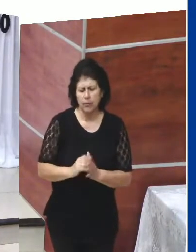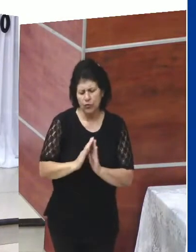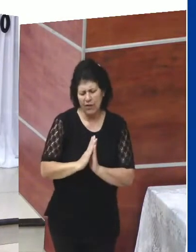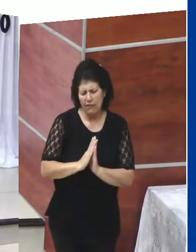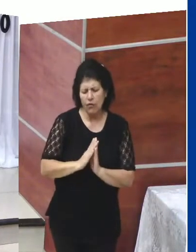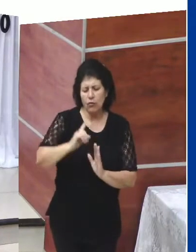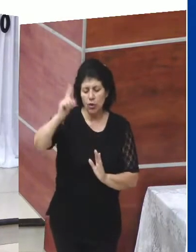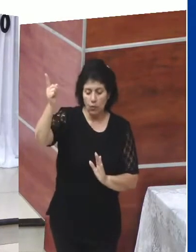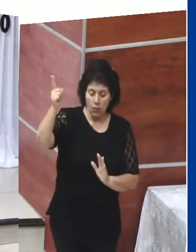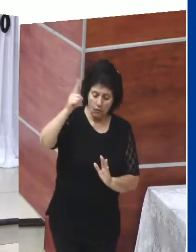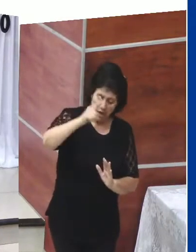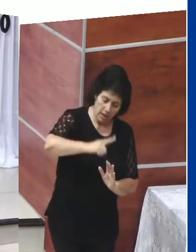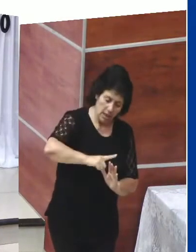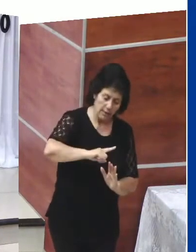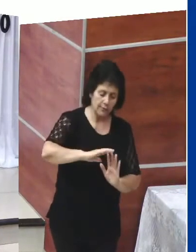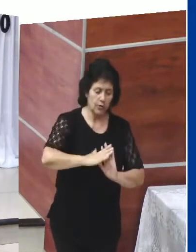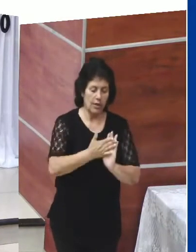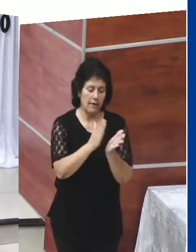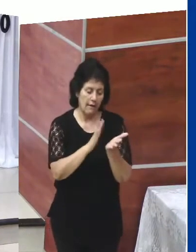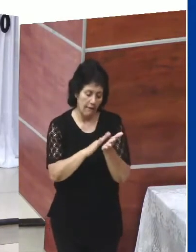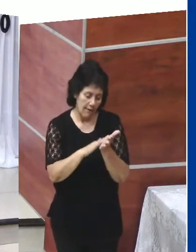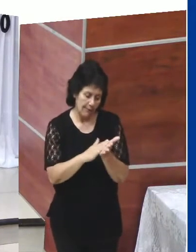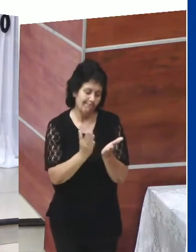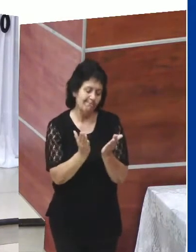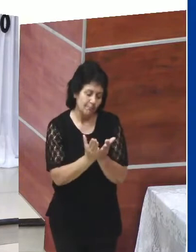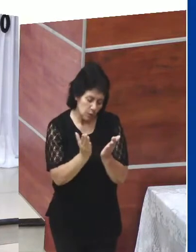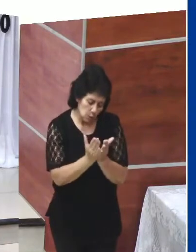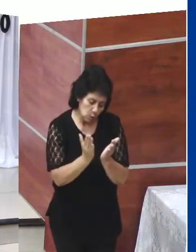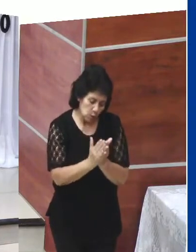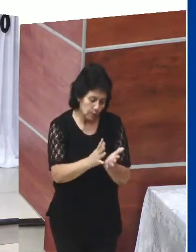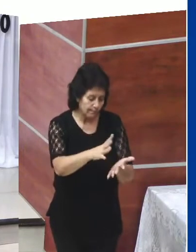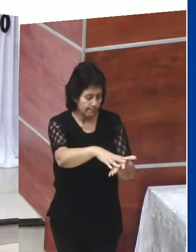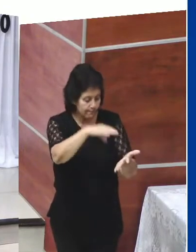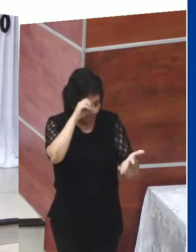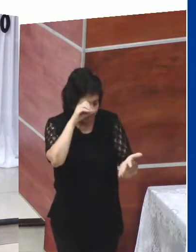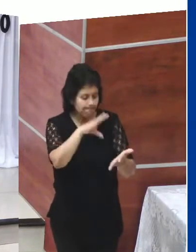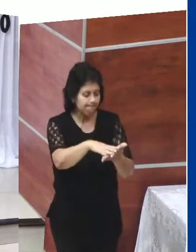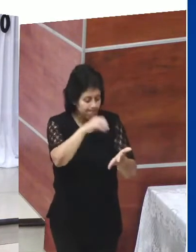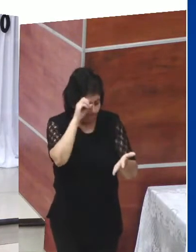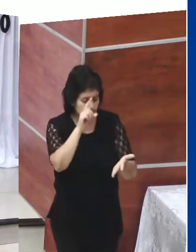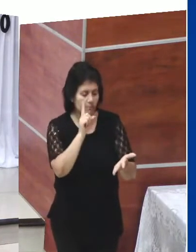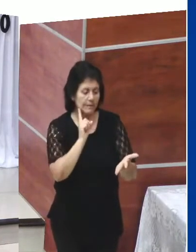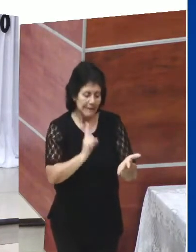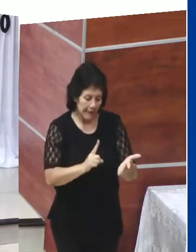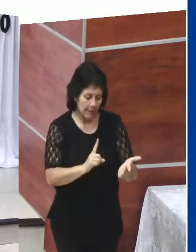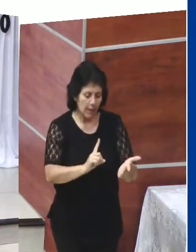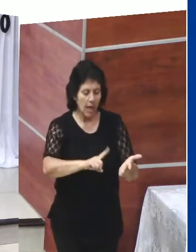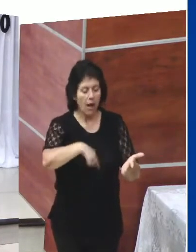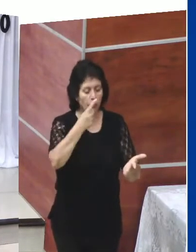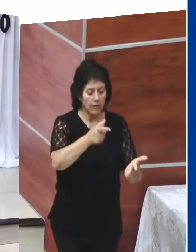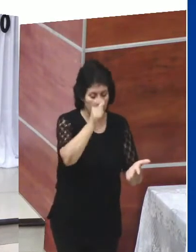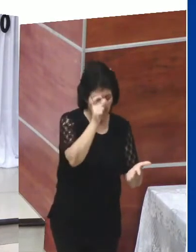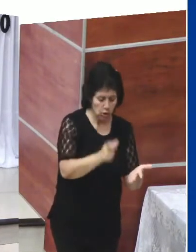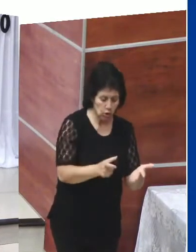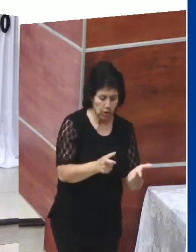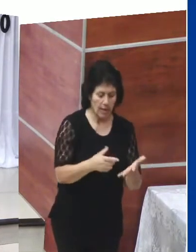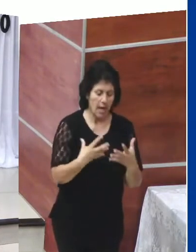estudiando, asimilando y preparándonos y preparando a otros para ir a vivir contigo en el reino de